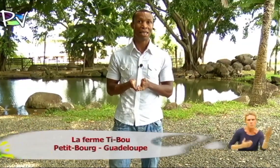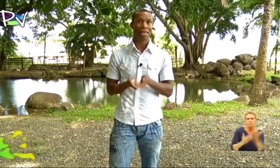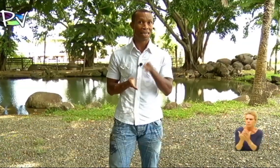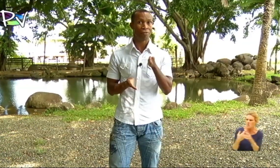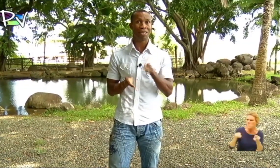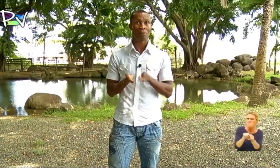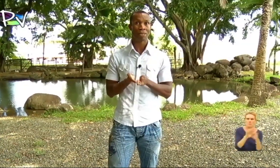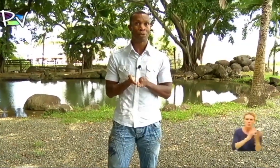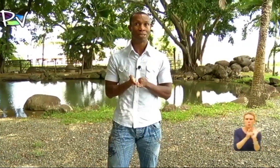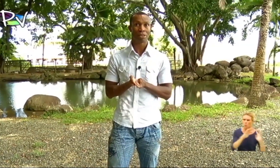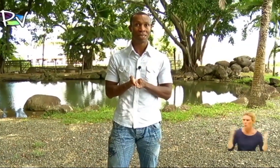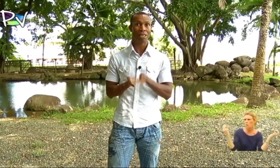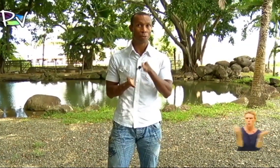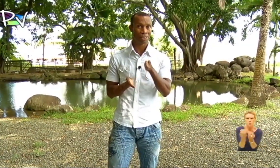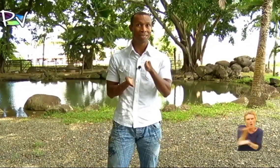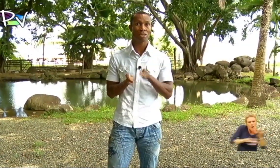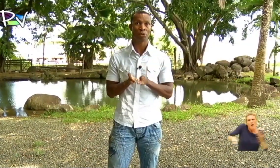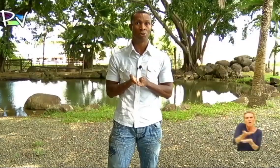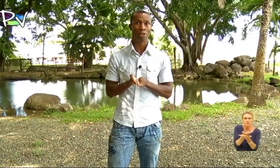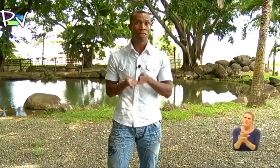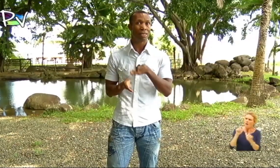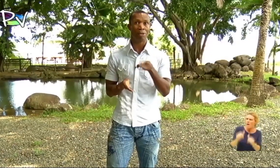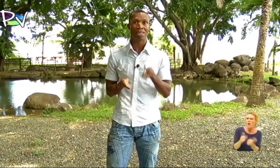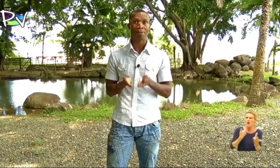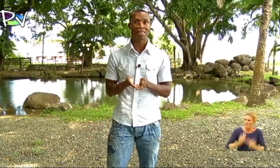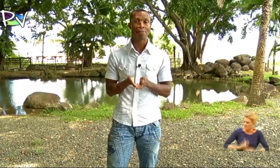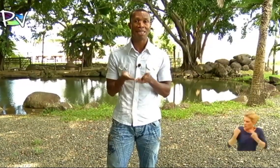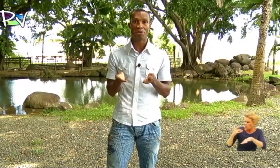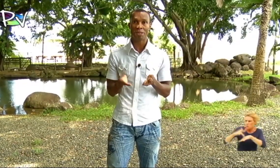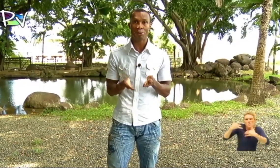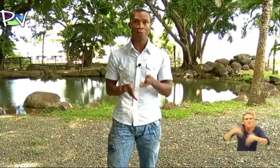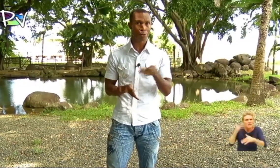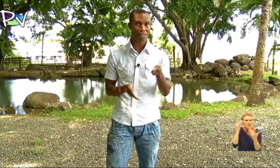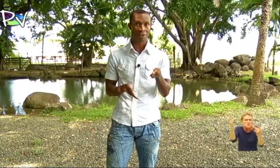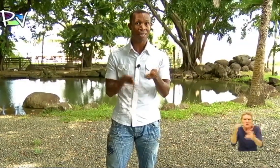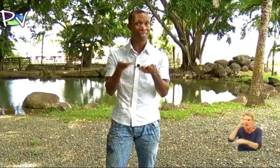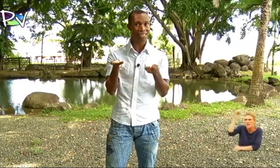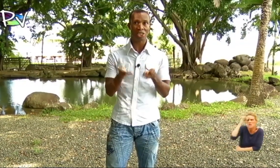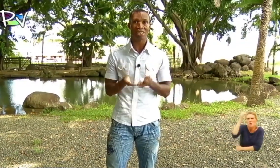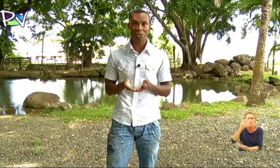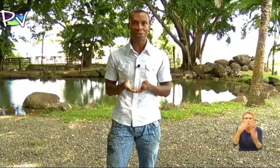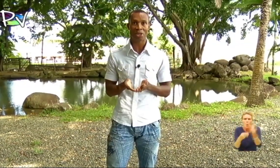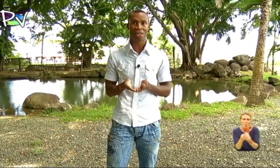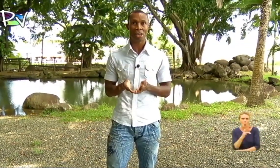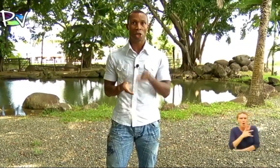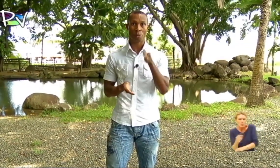Et la voix des protagonistes clés doit être entendue. Telle une expertise mêlée de vécu, de savoir, d'intelligence et de cœur, comme